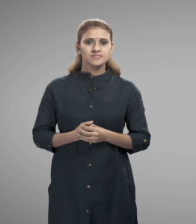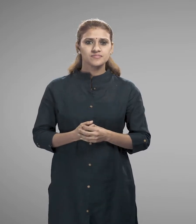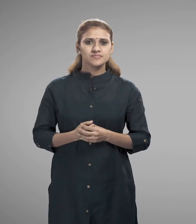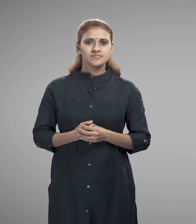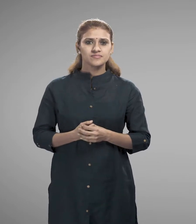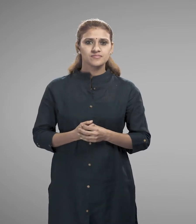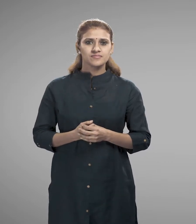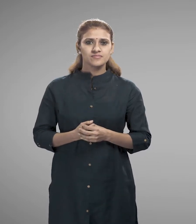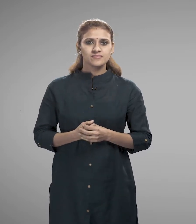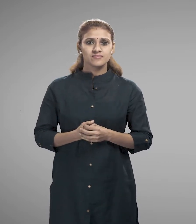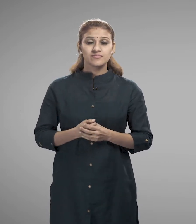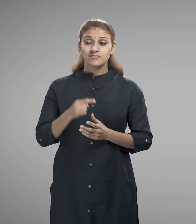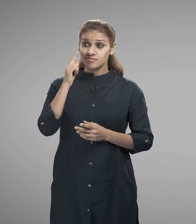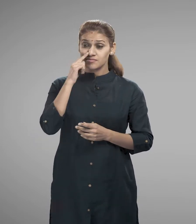विपरीत लिंग के प्रति आकर्षण,